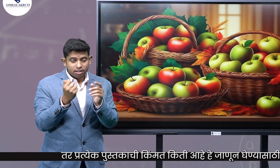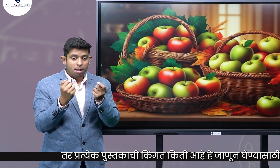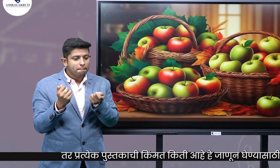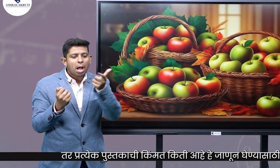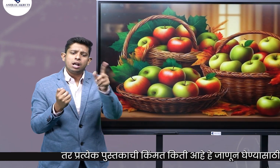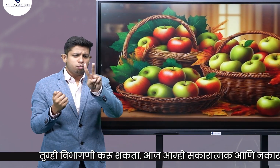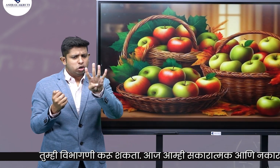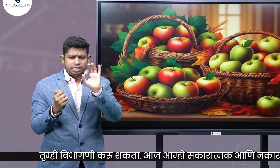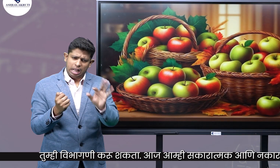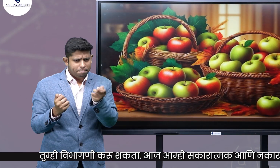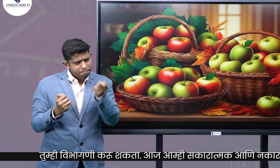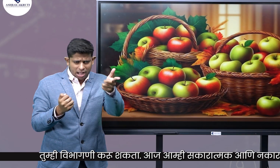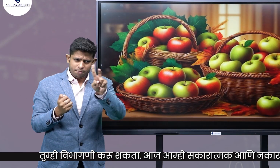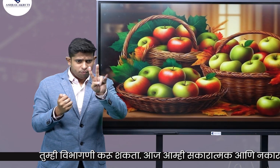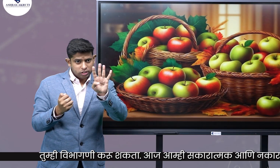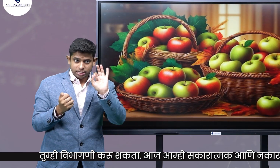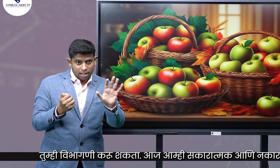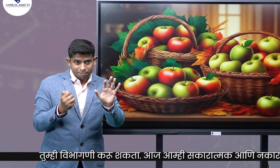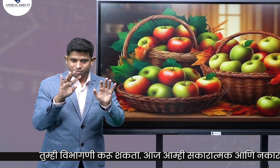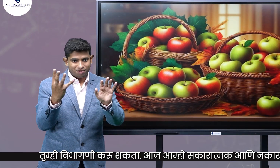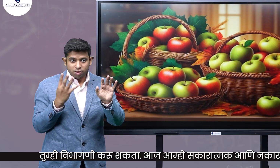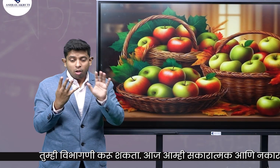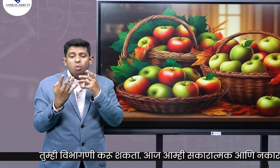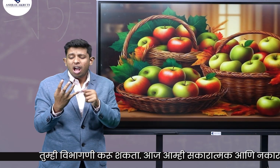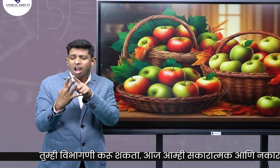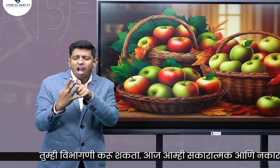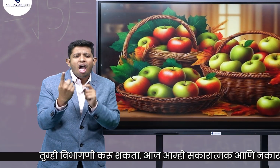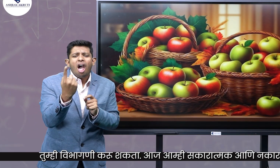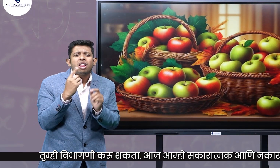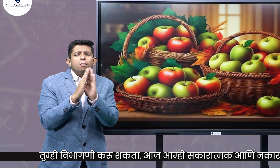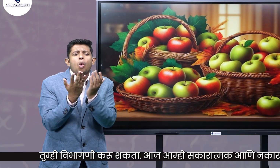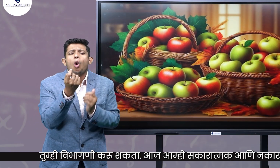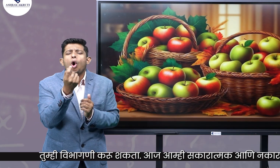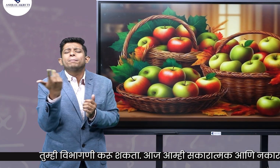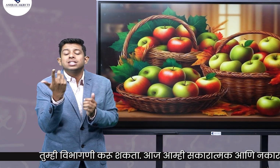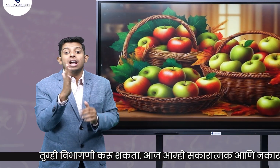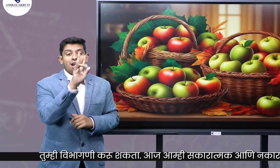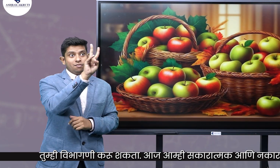घेण्यासाठी तुम्ही विभागणी करू शकता. आज आम्ही सकारात्मक आणि नकारात्मक